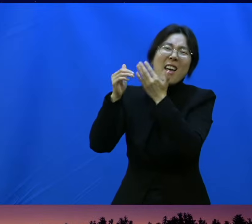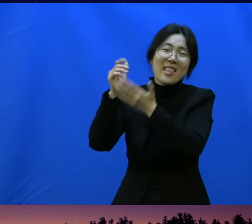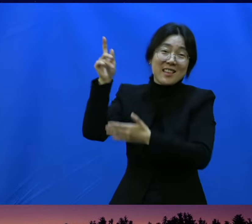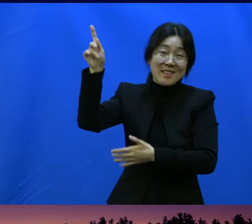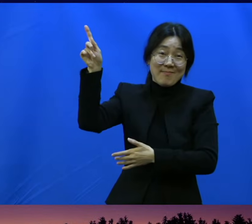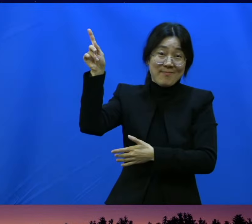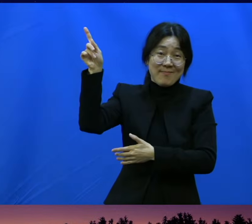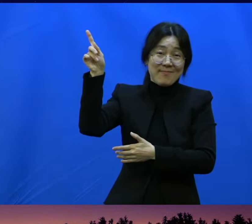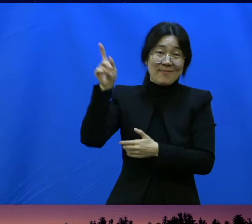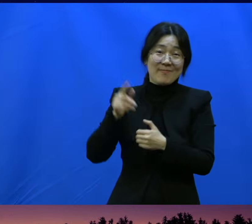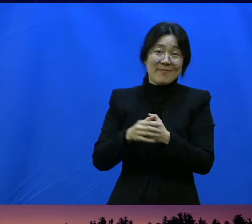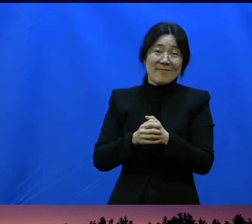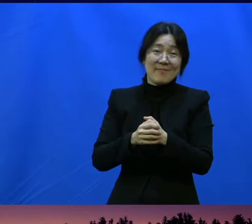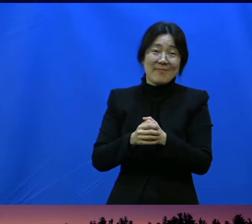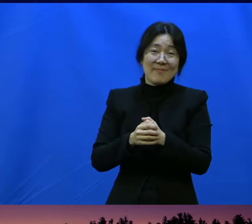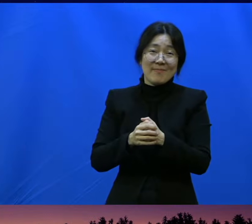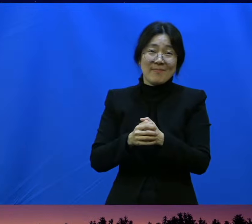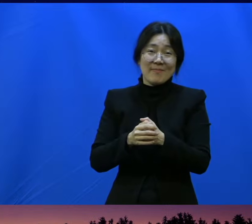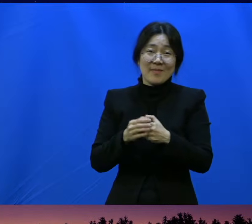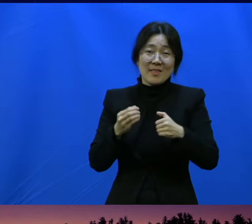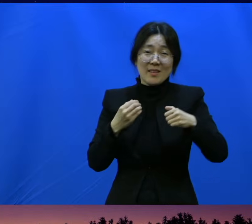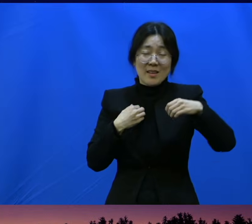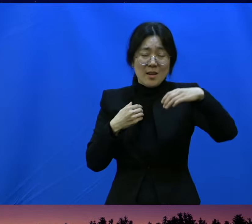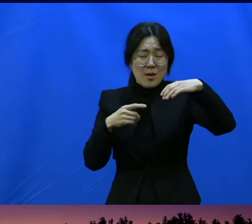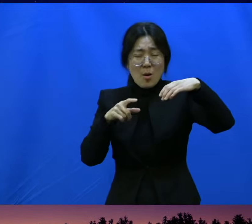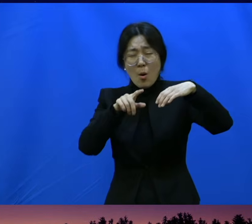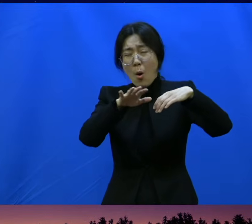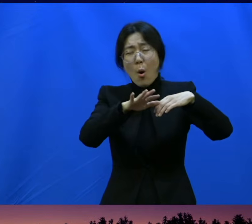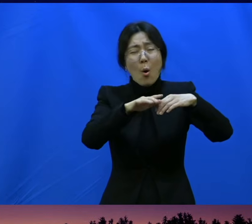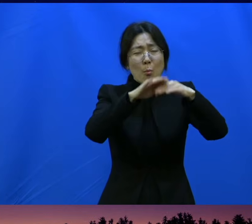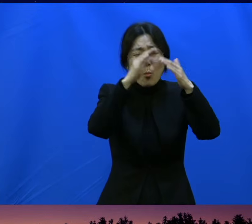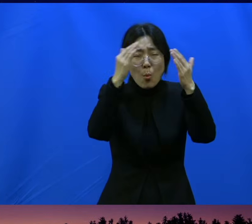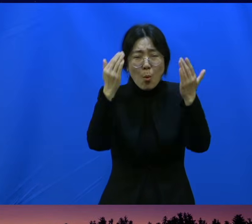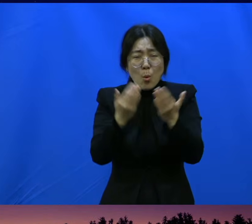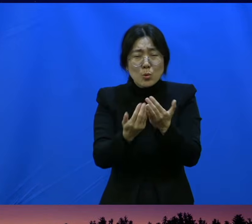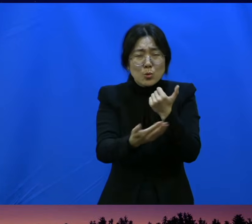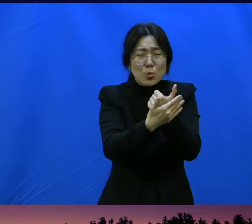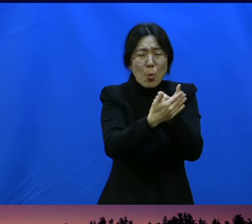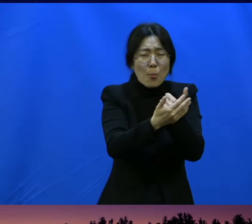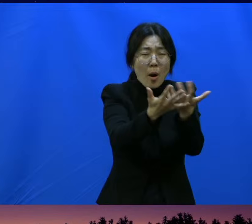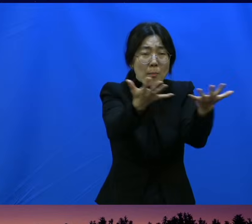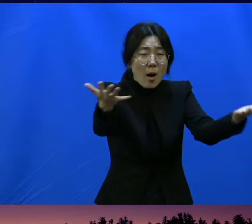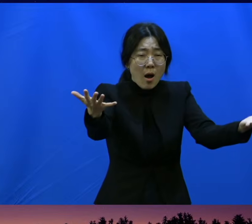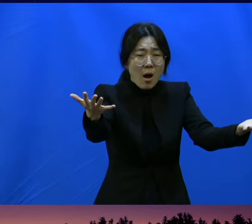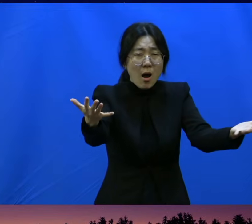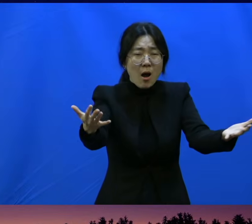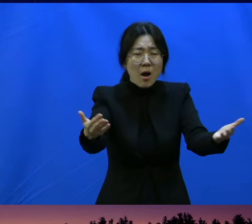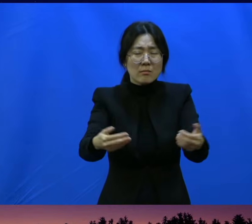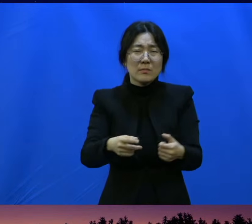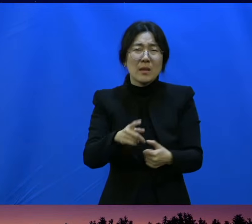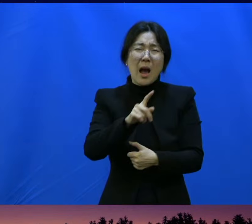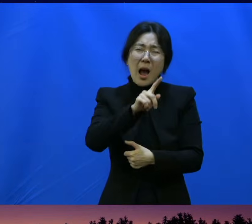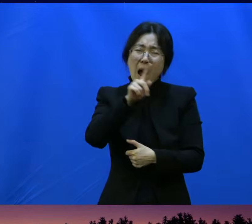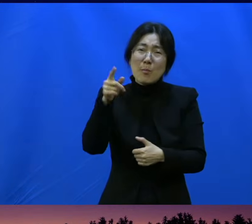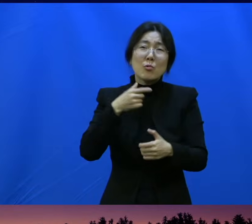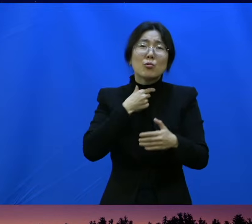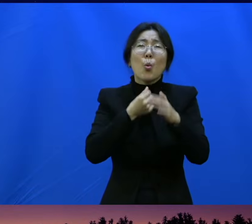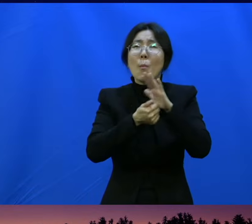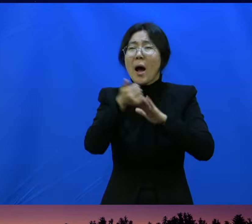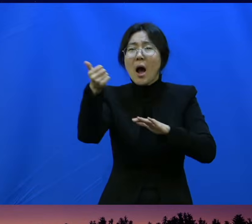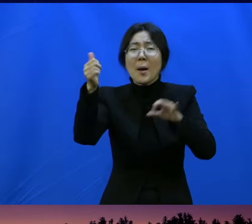이 아둘람 굴에서 모든 게 다 단절된 그 인생의